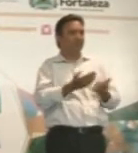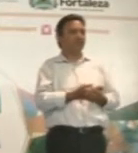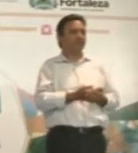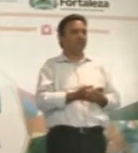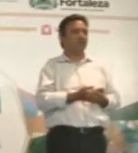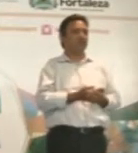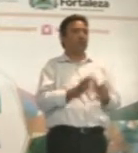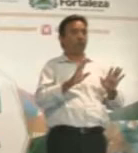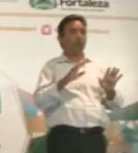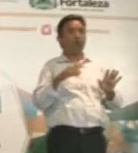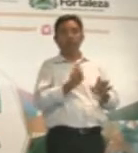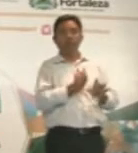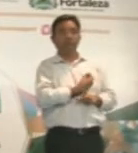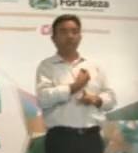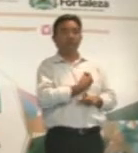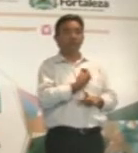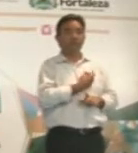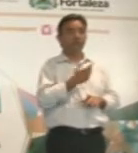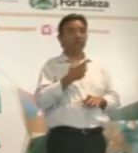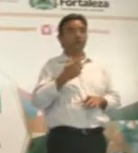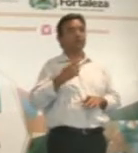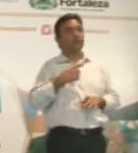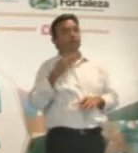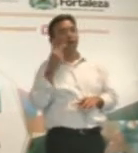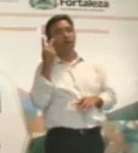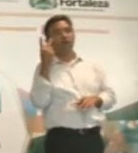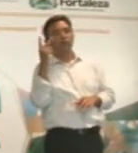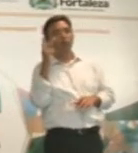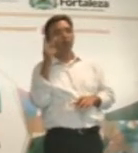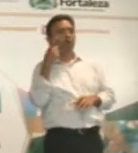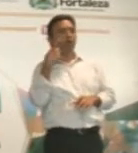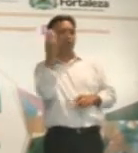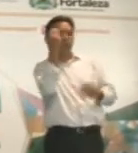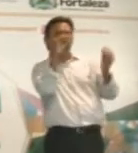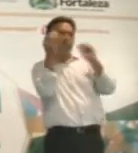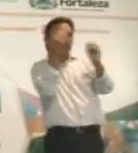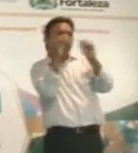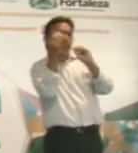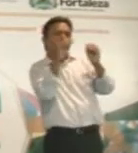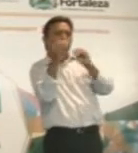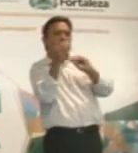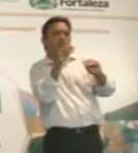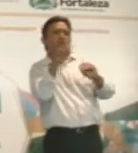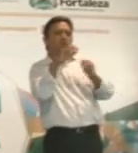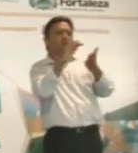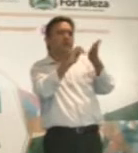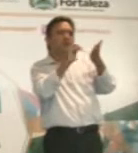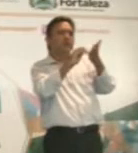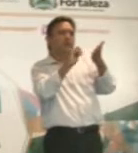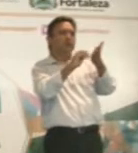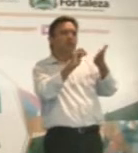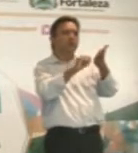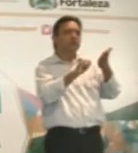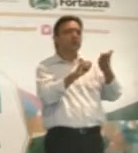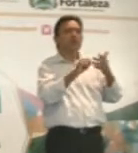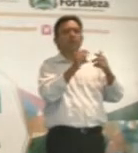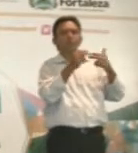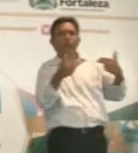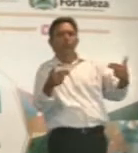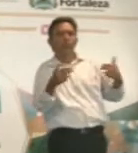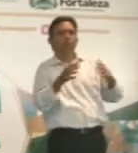Pessoal, na nossa vida, nós costumamos colocar historinhas todos os dias para eliminar muitas